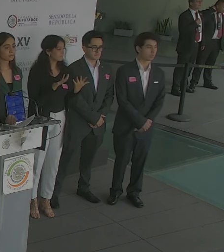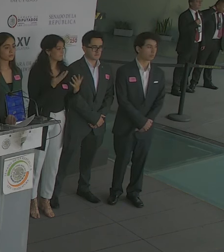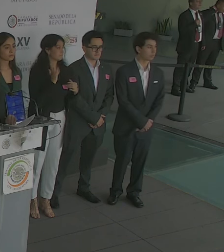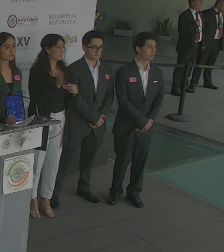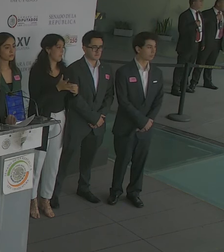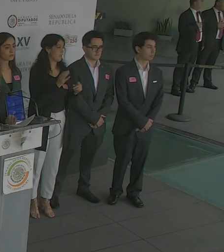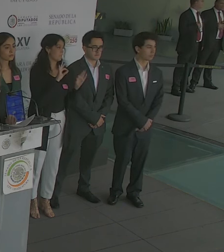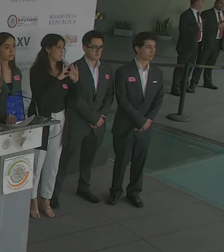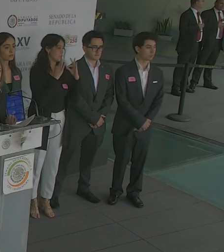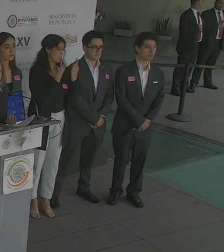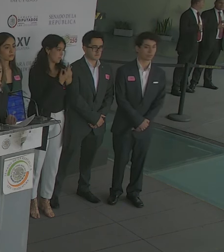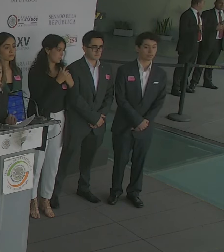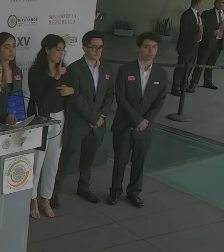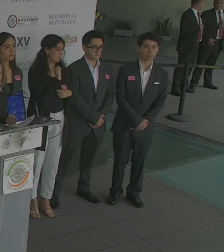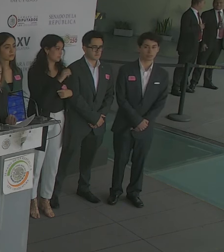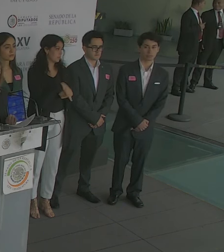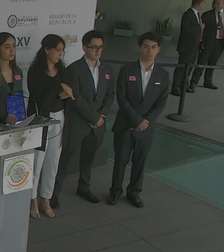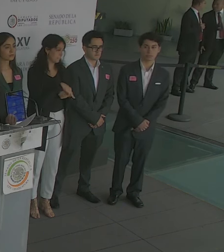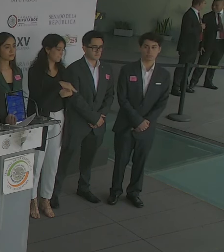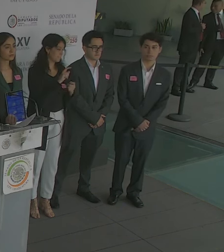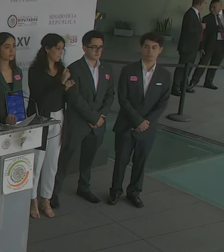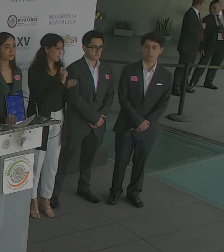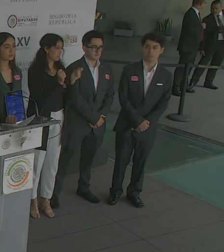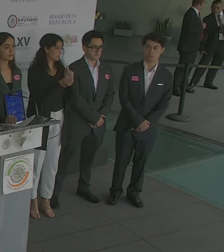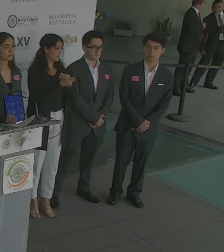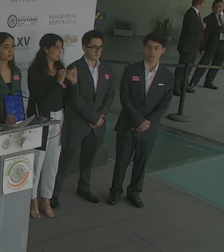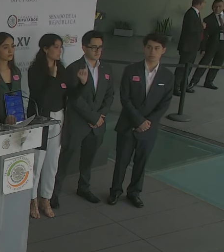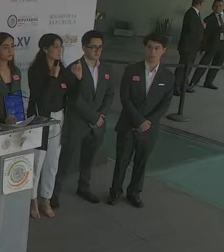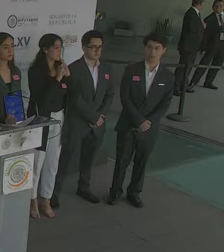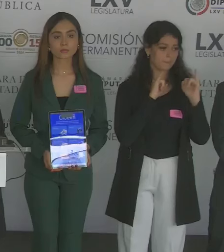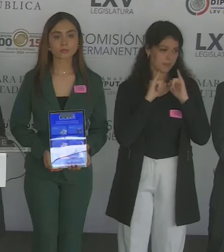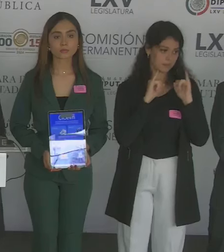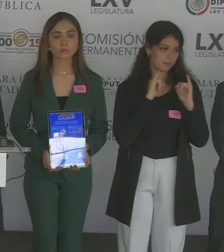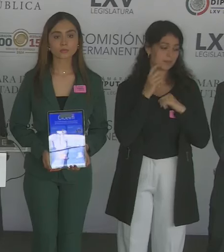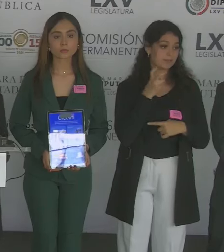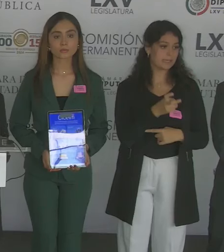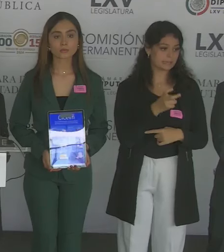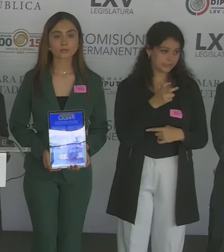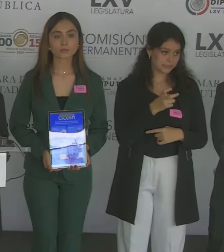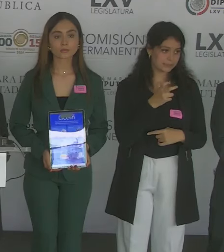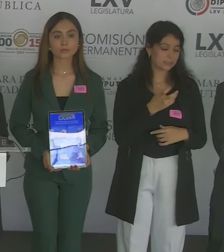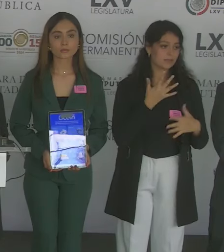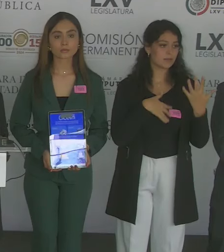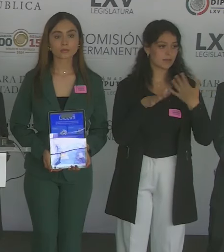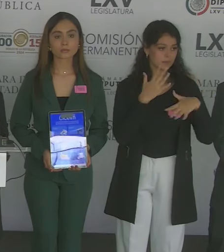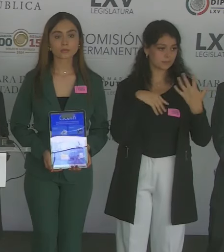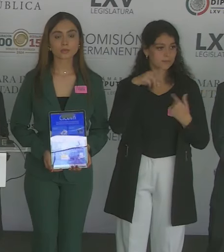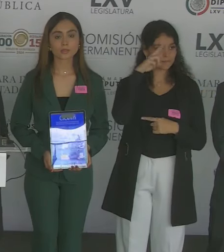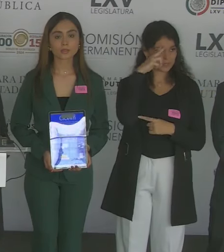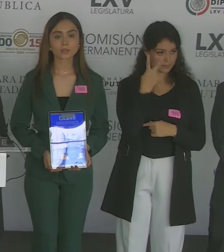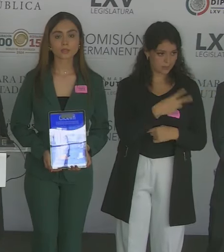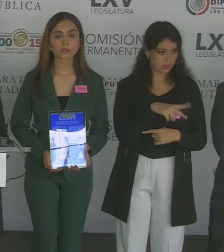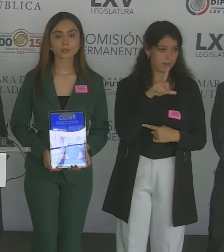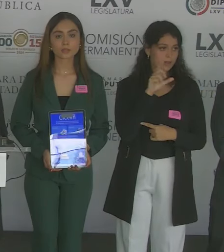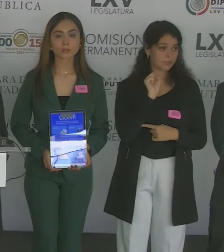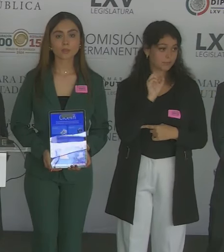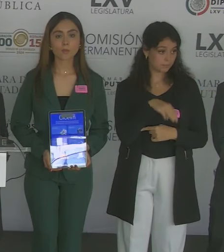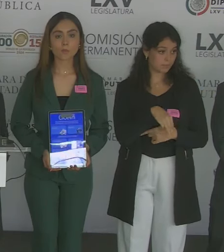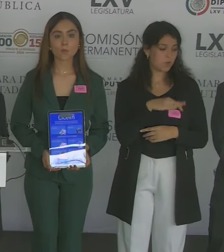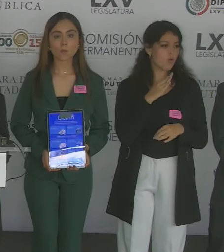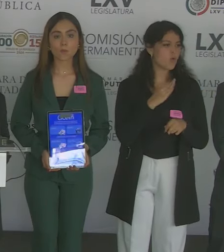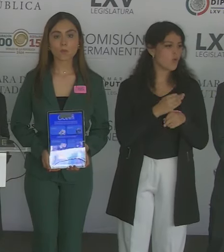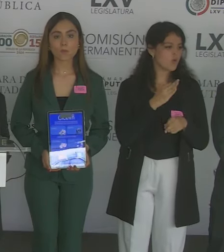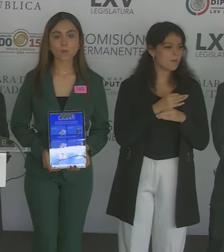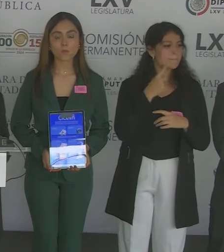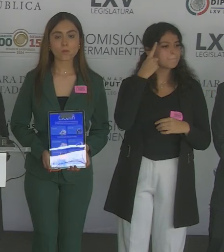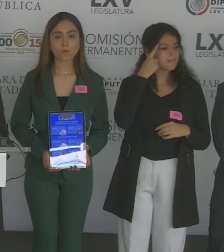lengua y en la traducción e interpretación de esta lengua de señas mexicana esta rueda de prensa es